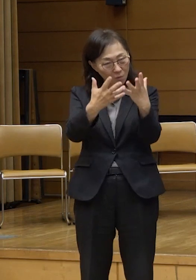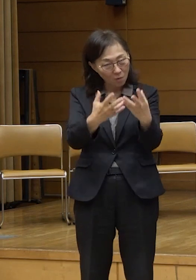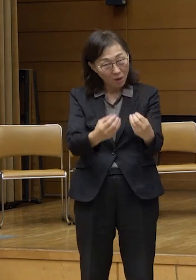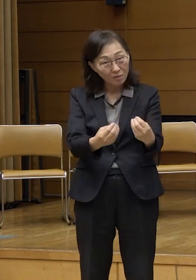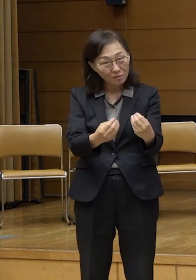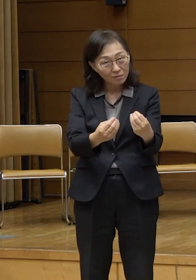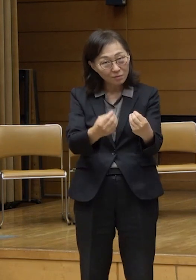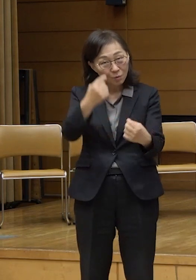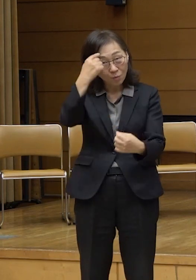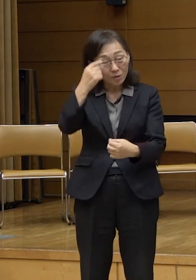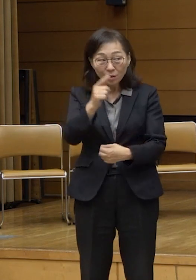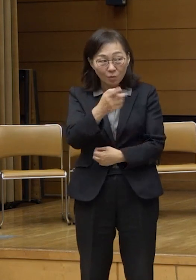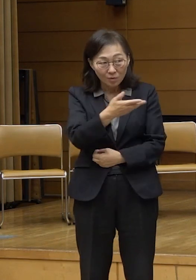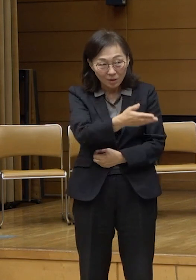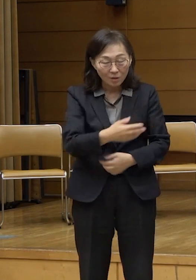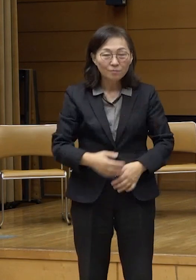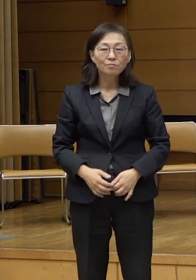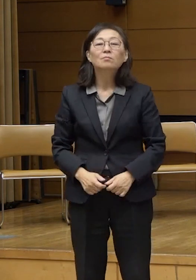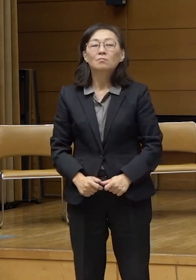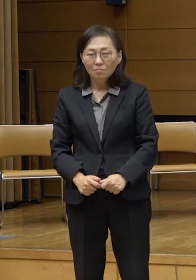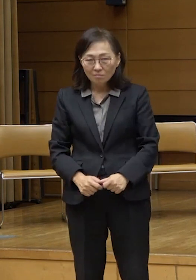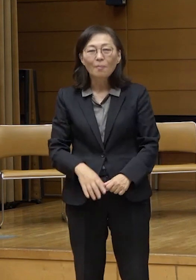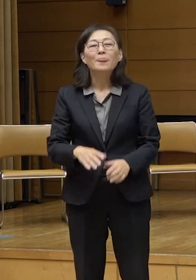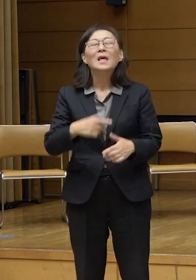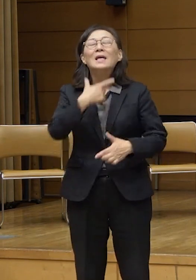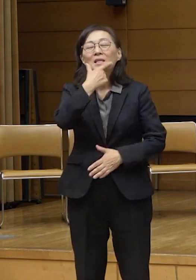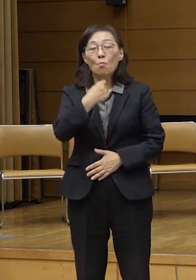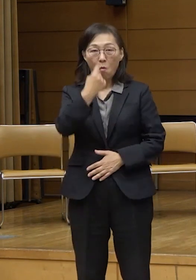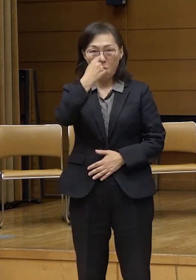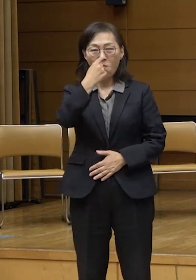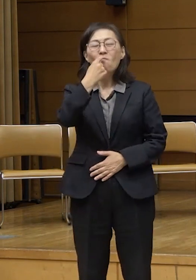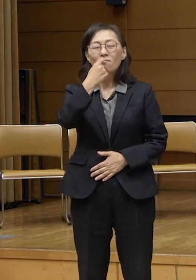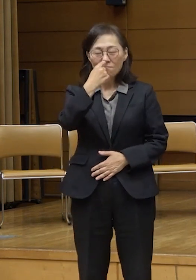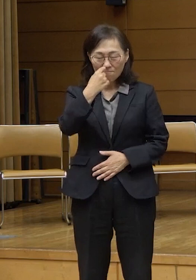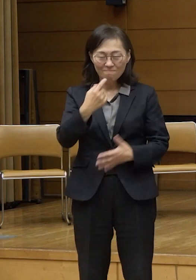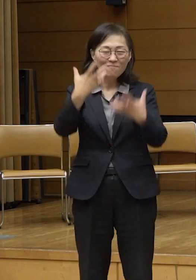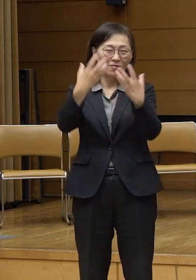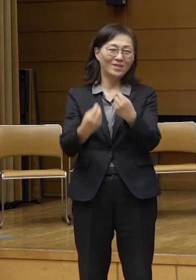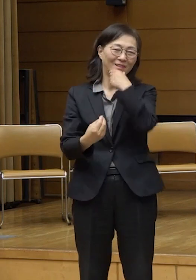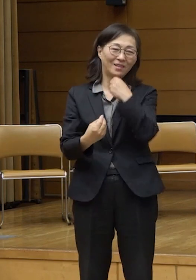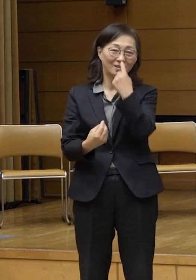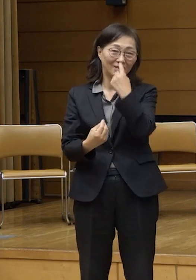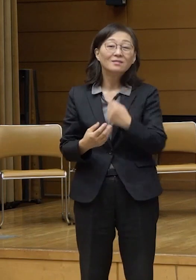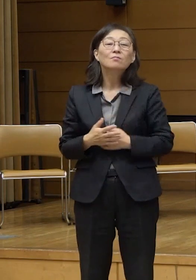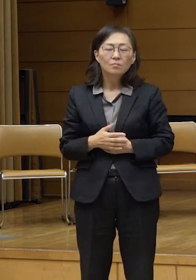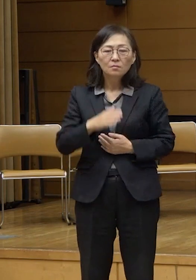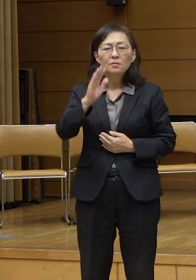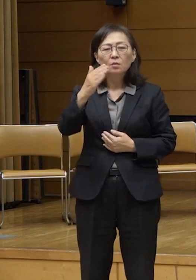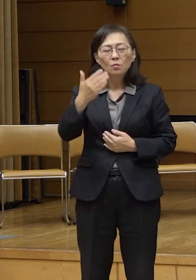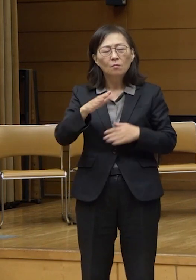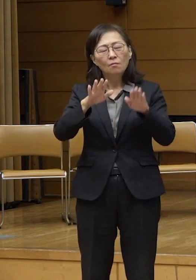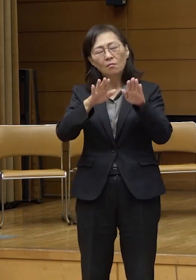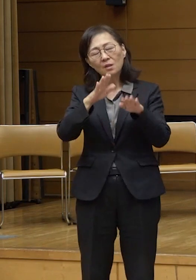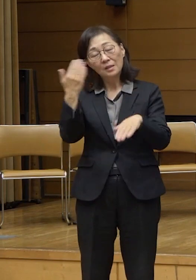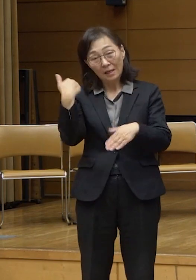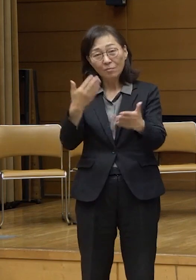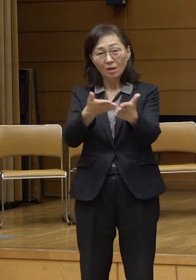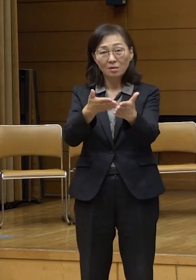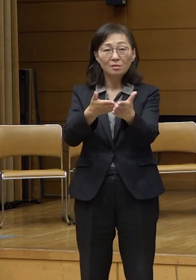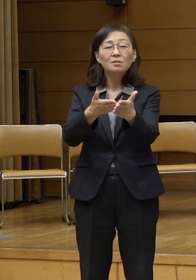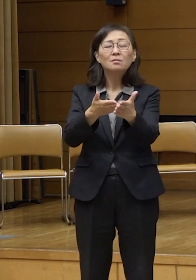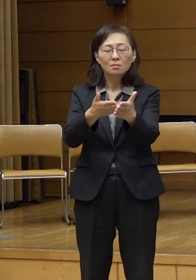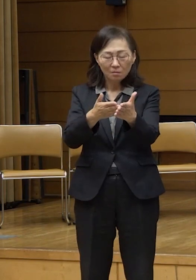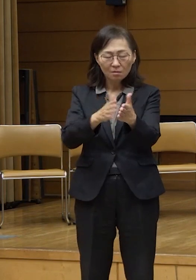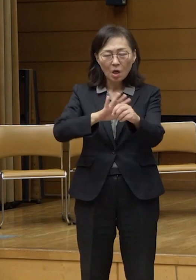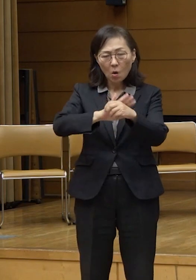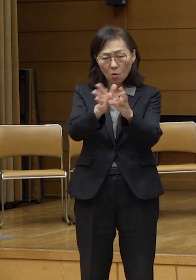その点はどうでしょうか。 希望としては一区切りなんです。ただ先ほど申し上げた通り、感染状況やあるいはこの感